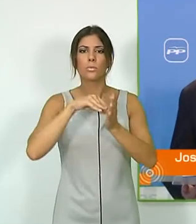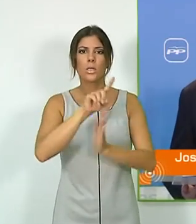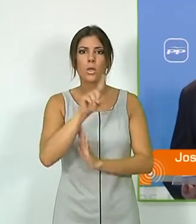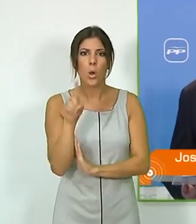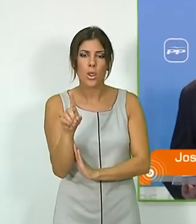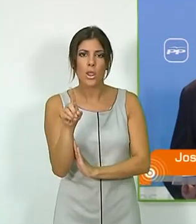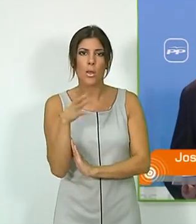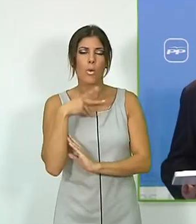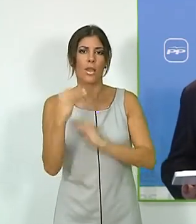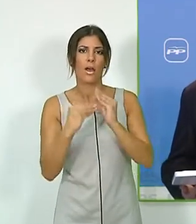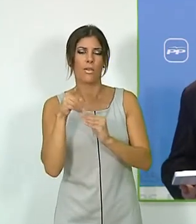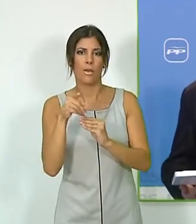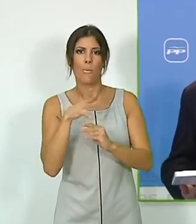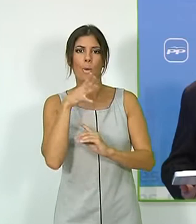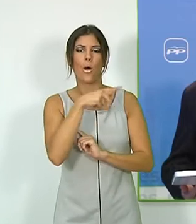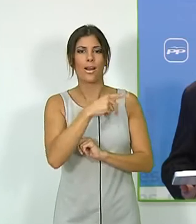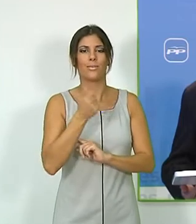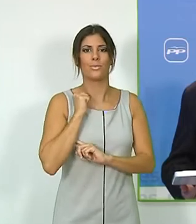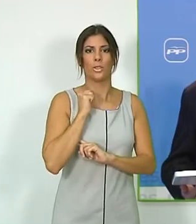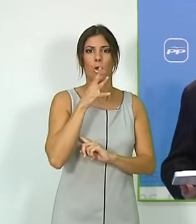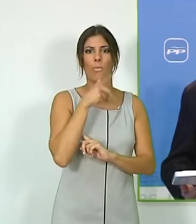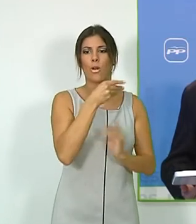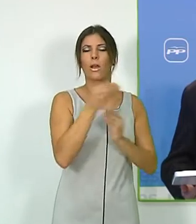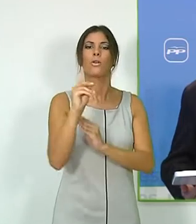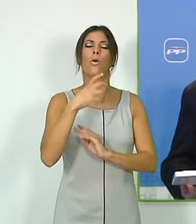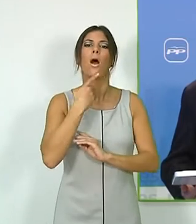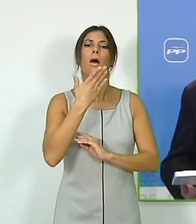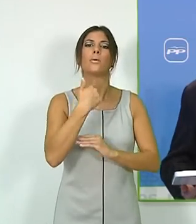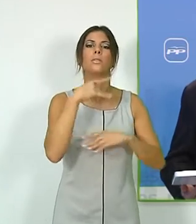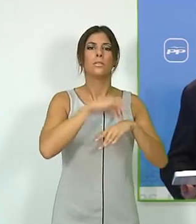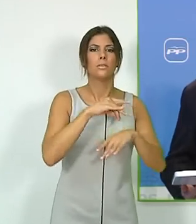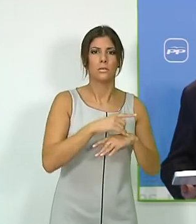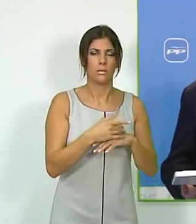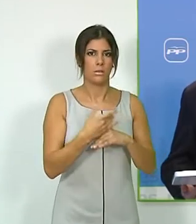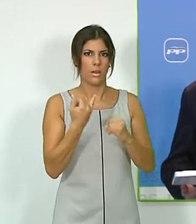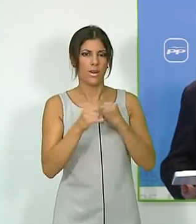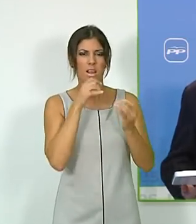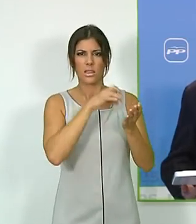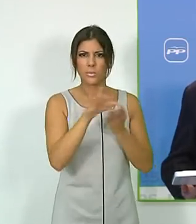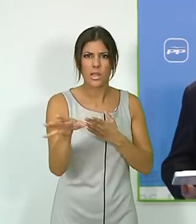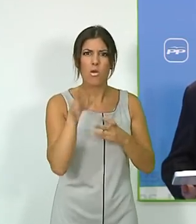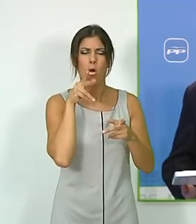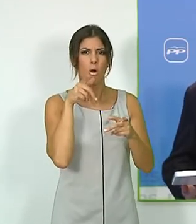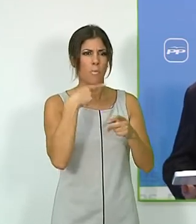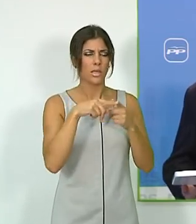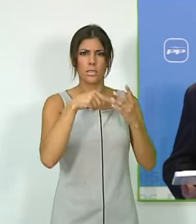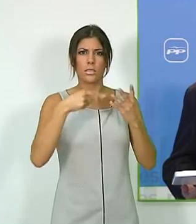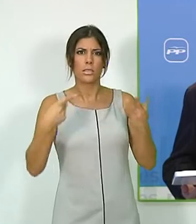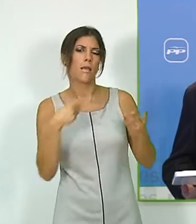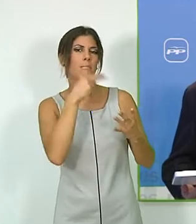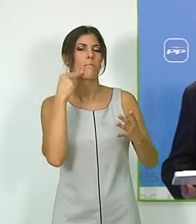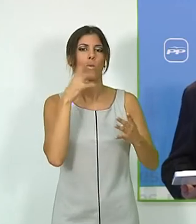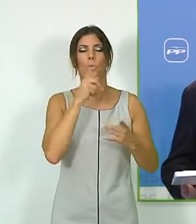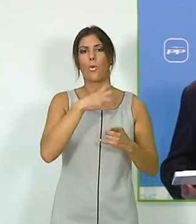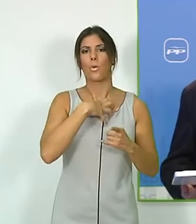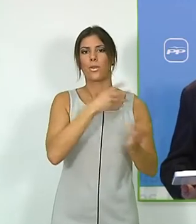2011, si es que se celebra, porque las vistas son preferentes, los despidos, la declaración de salario y tantísimo trabajador como hay